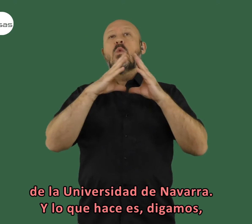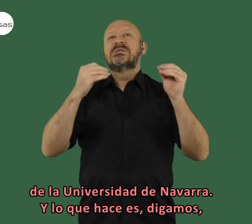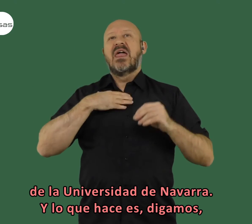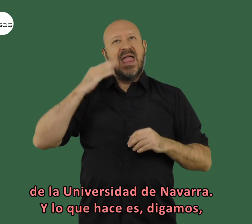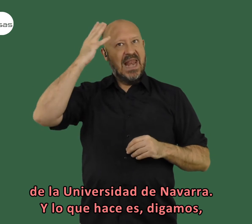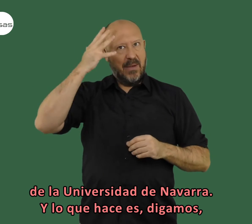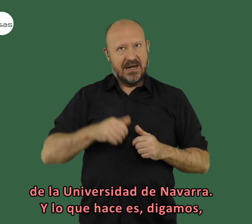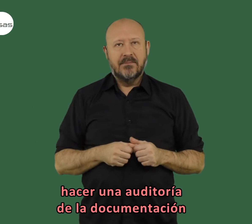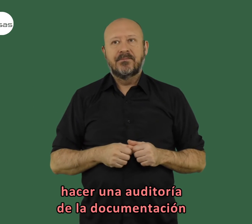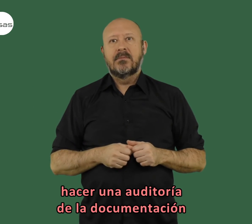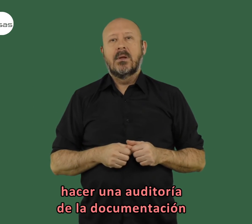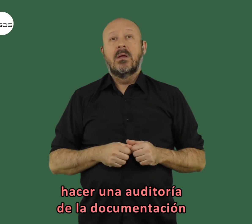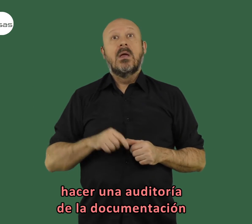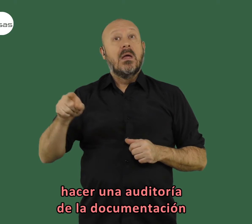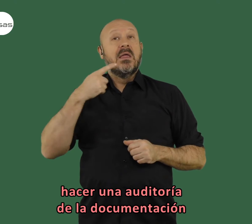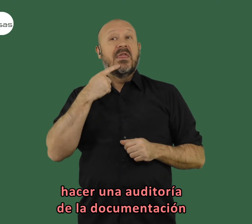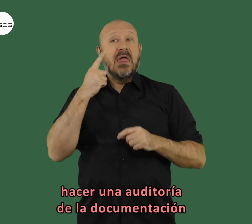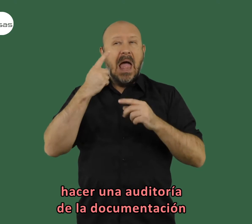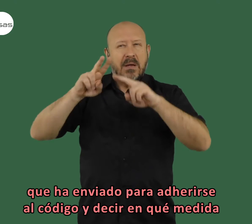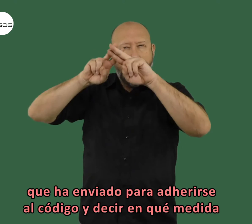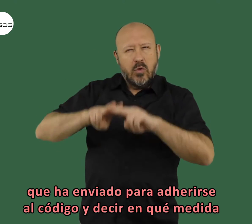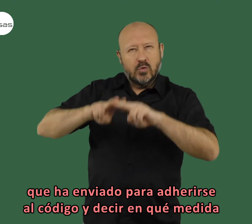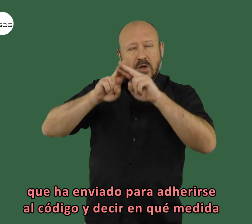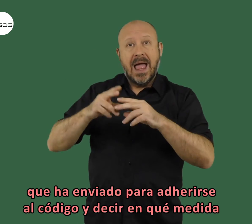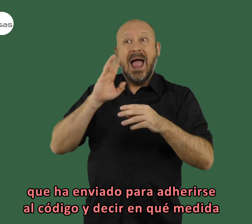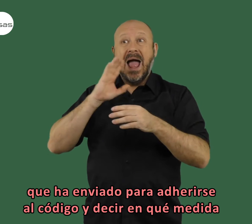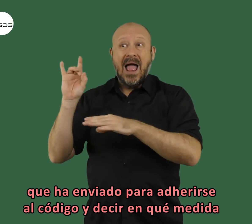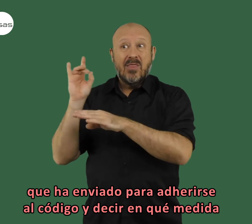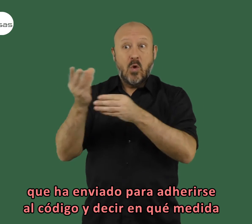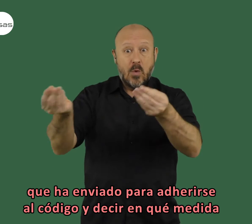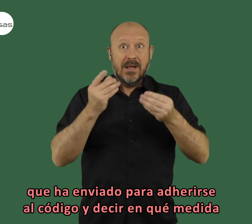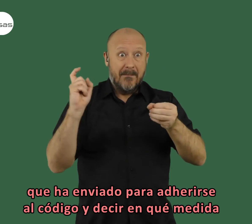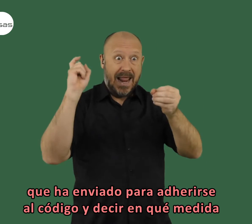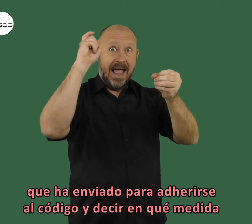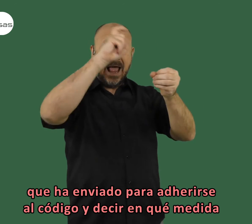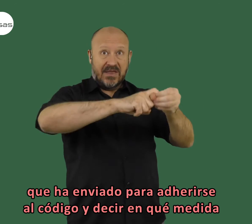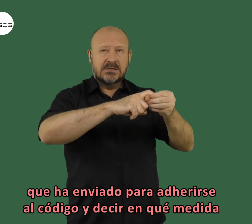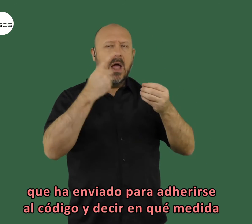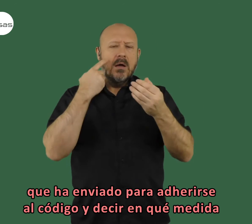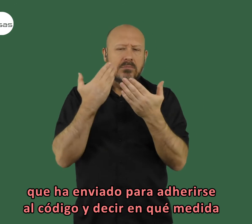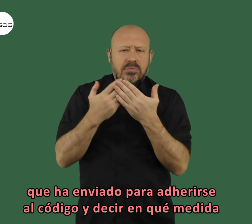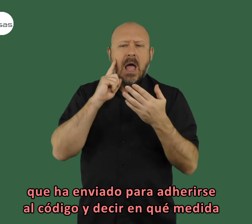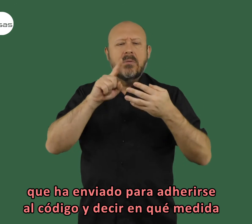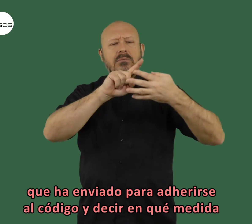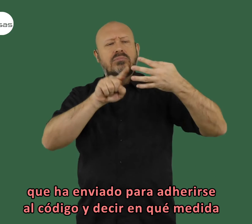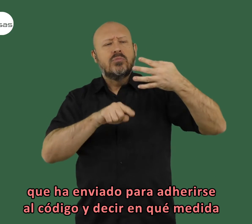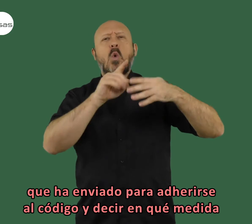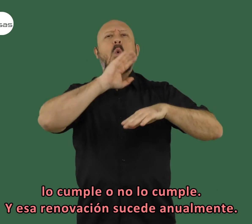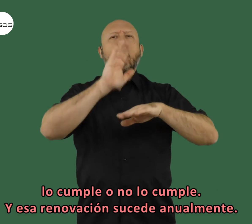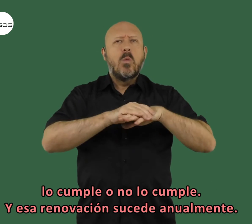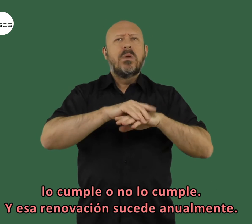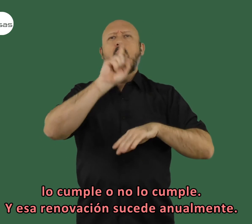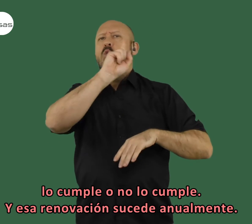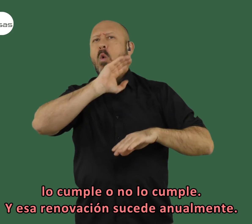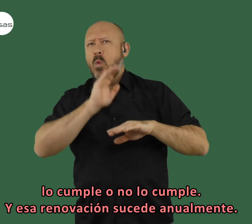Navarra. Y lo que hace es, digamos, hacer una auditoría de la documentación que ha enviado para adherirse al código y decir en qué medida